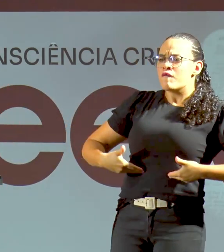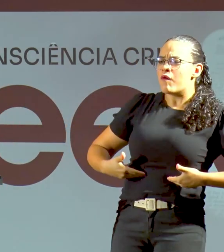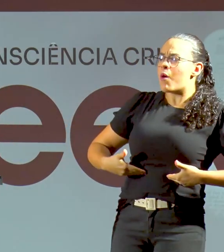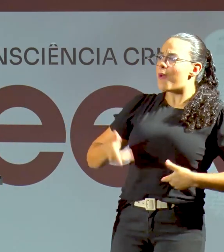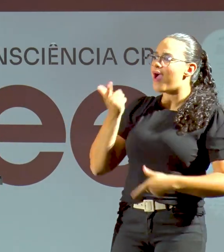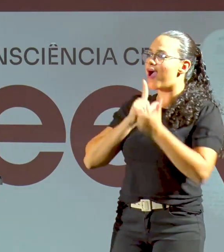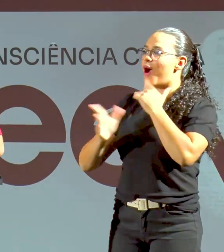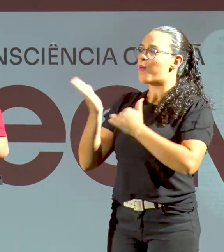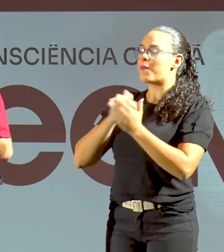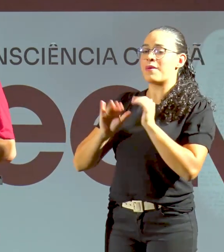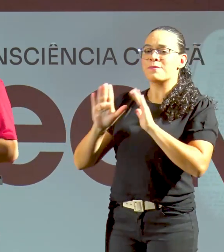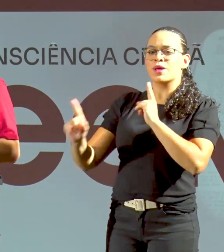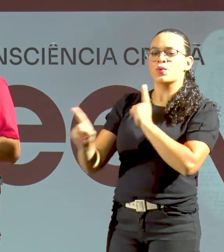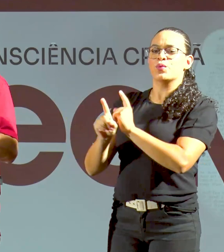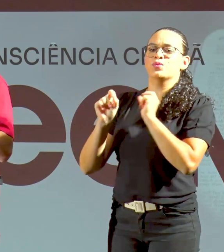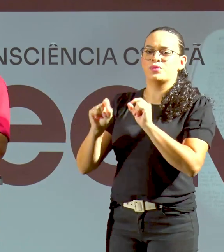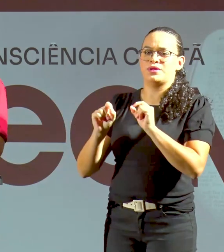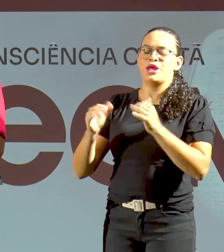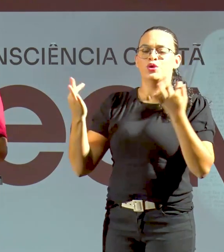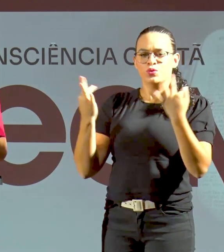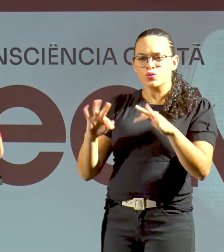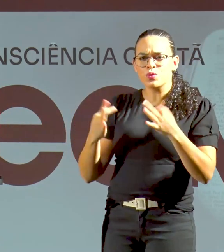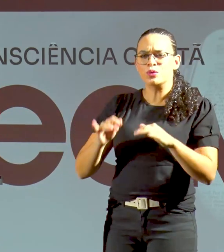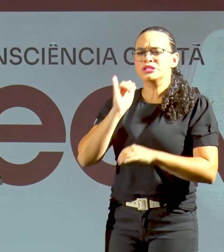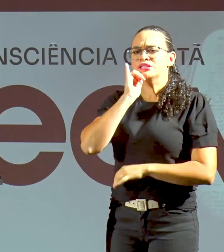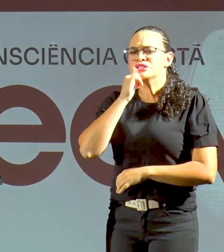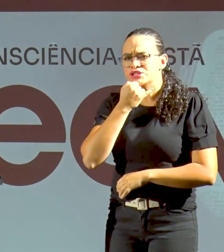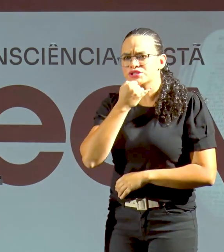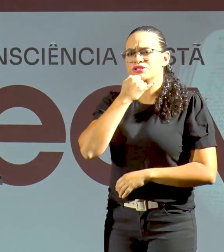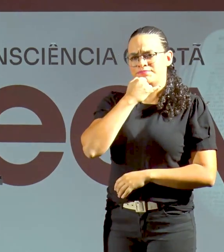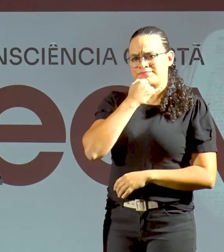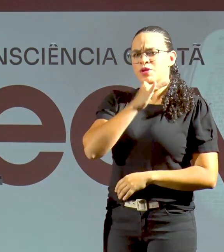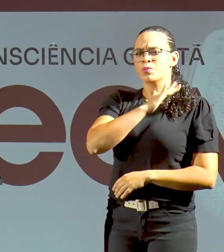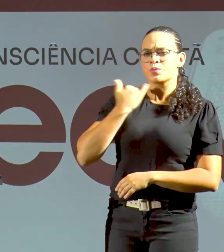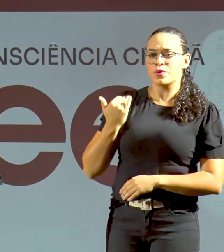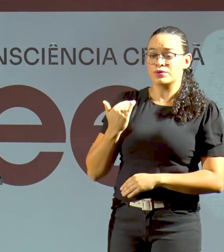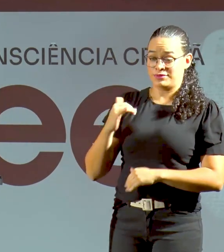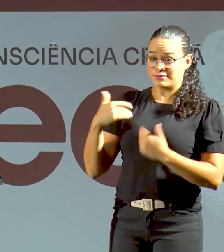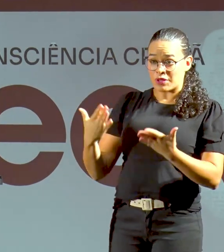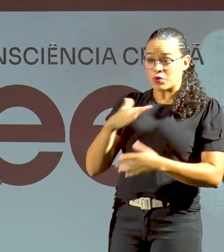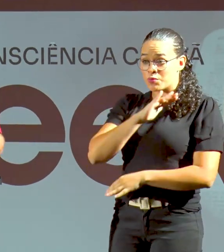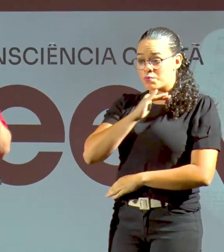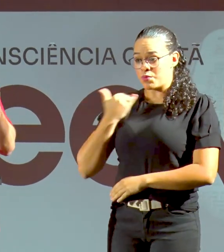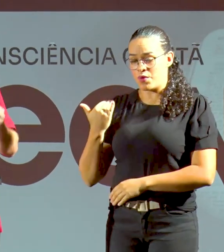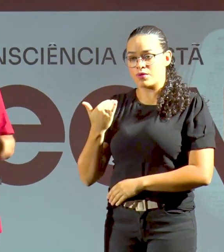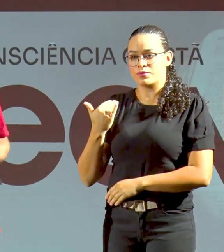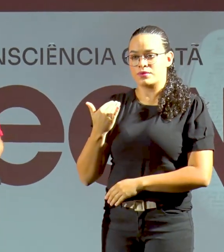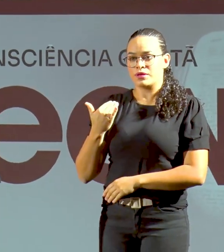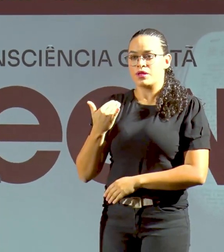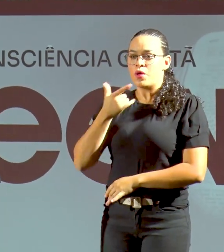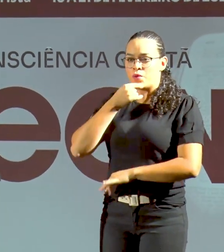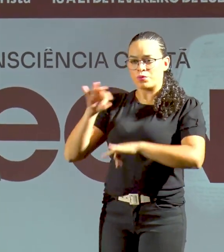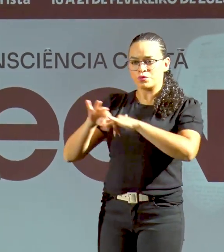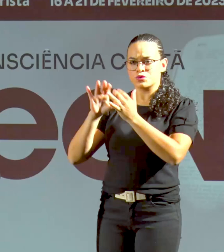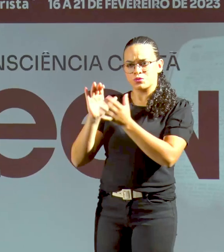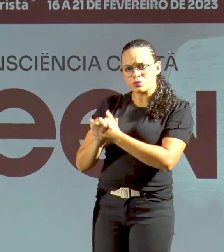tristeza e morre ele meleque morre malan morre